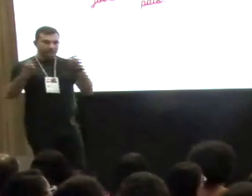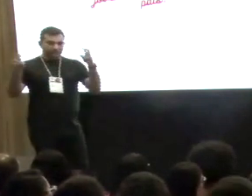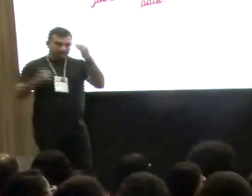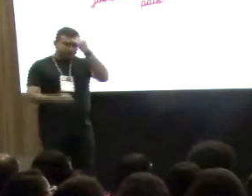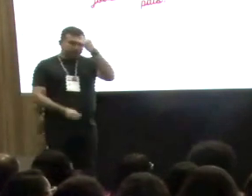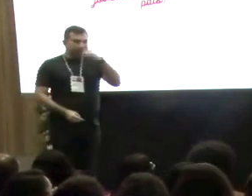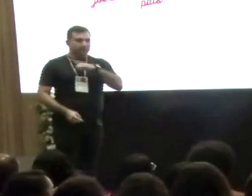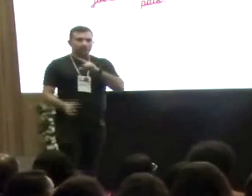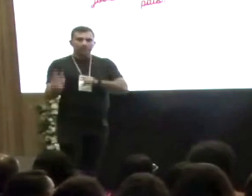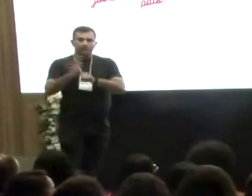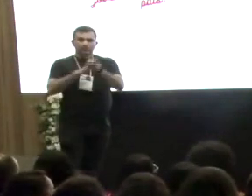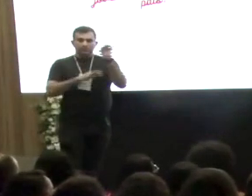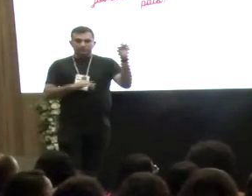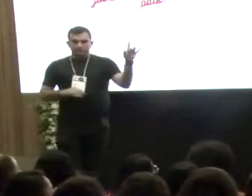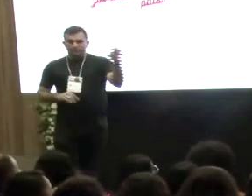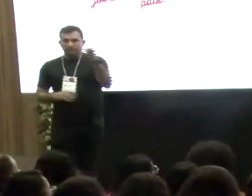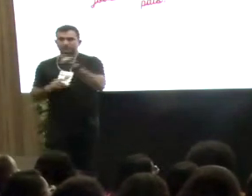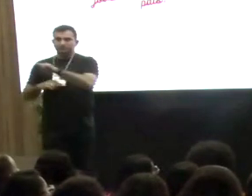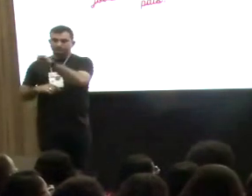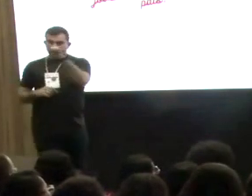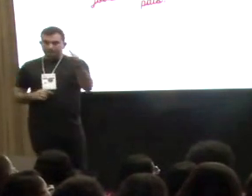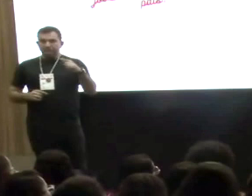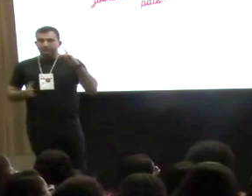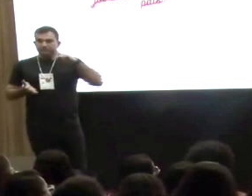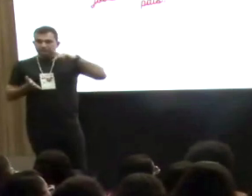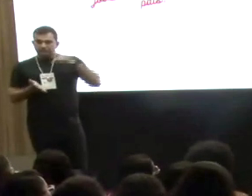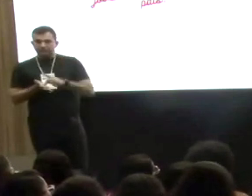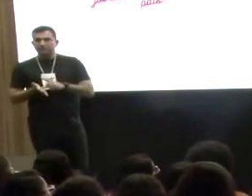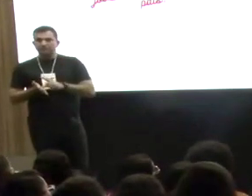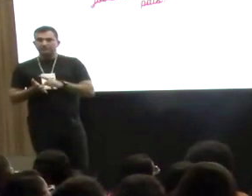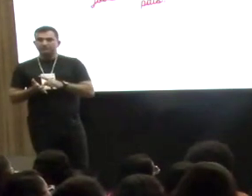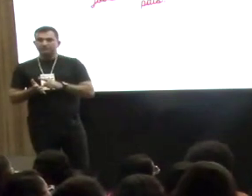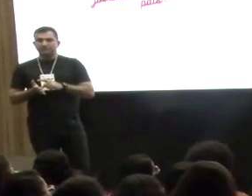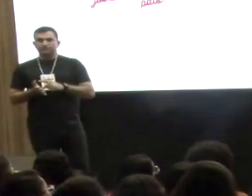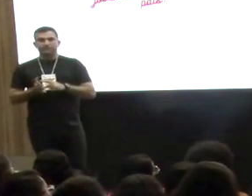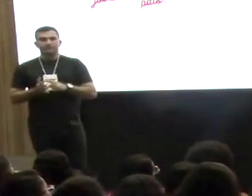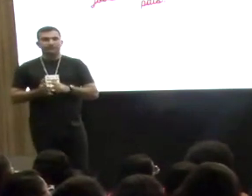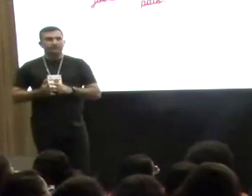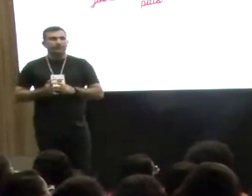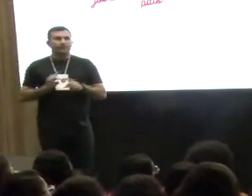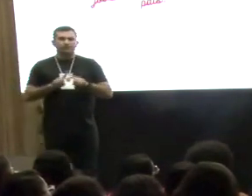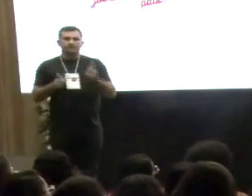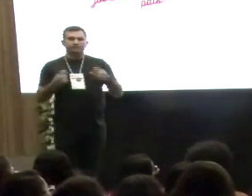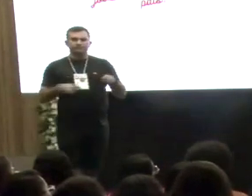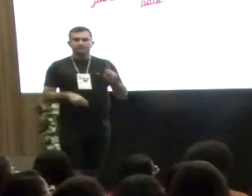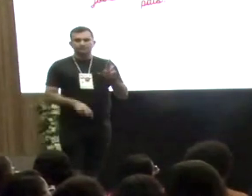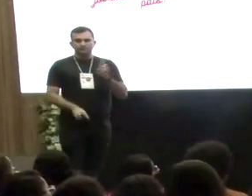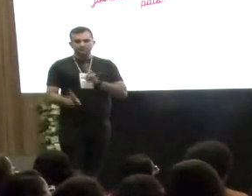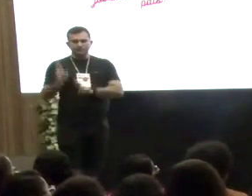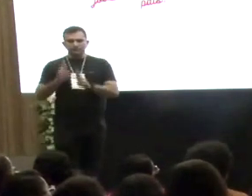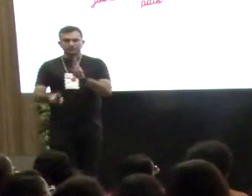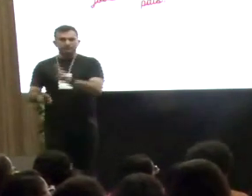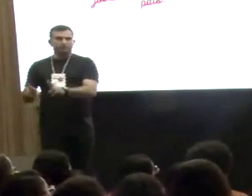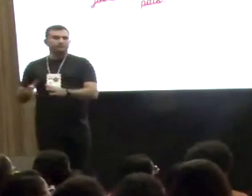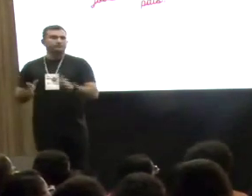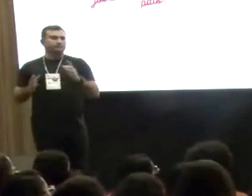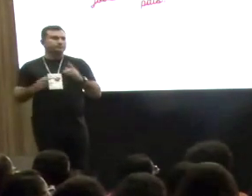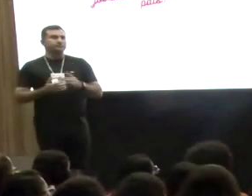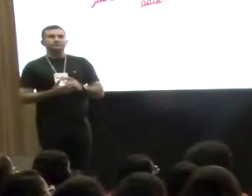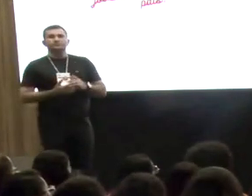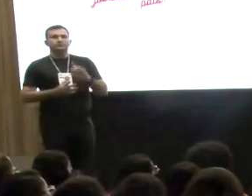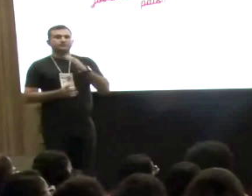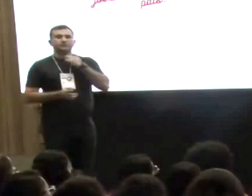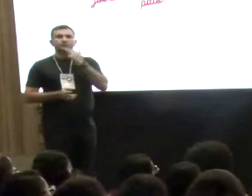quero perguntar a cada um de vocês aqui, de verdade, e não precisa responder em voz alta, pensa